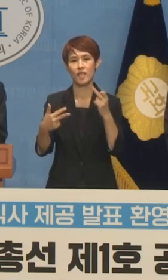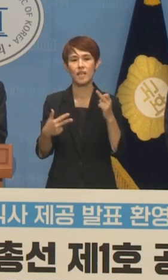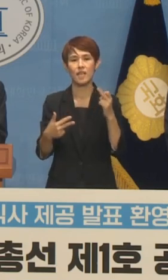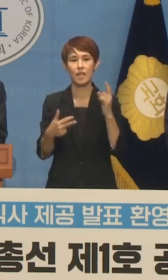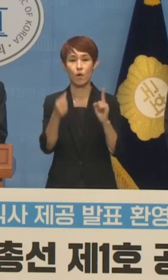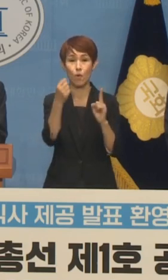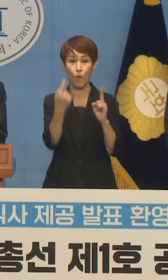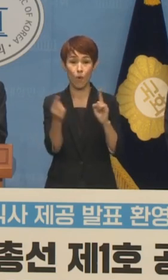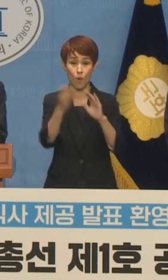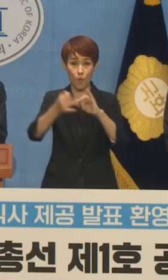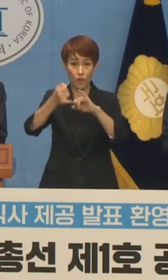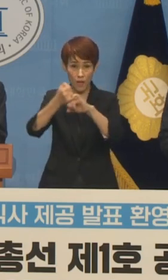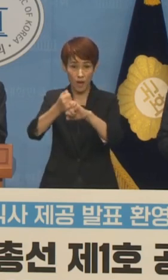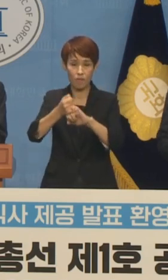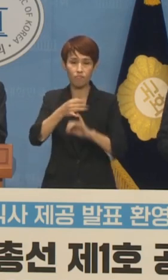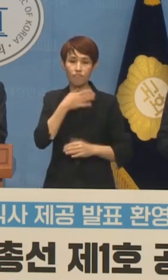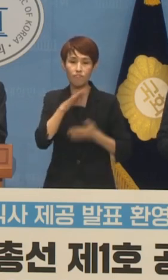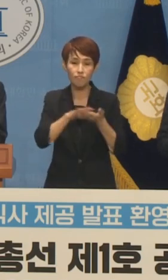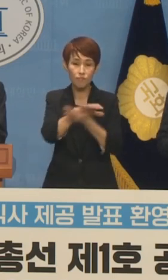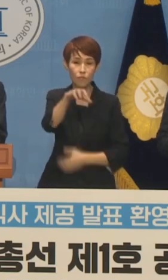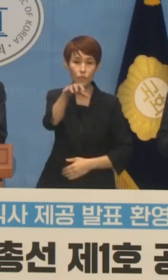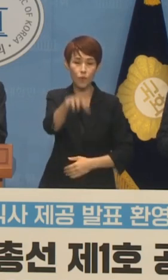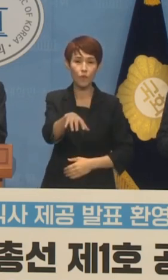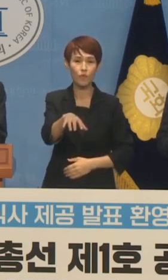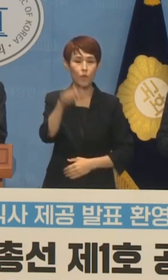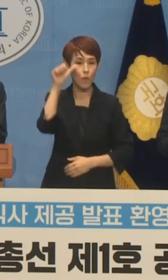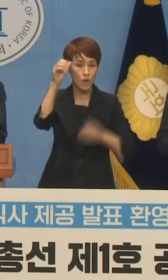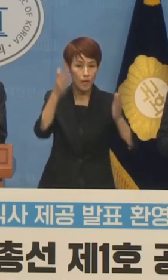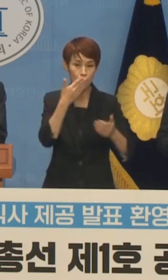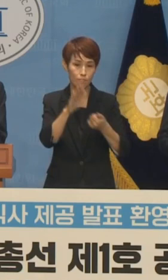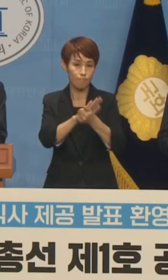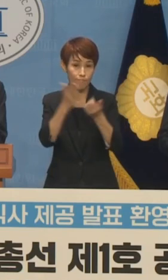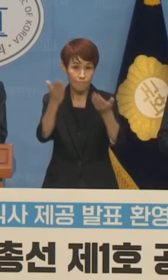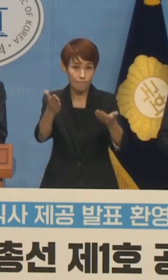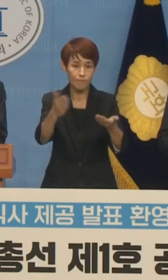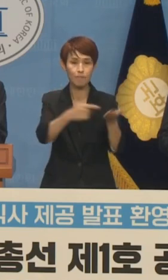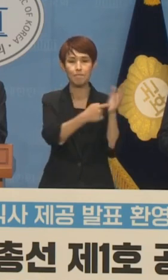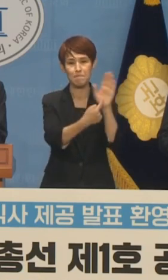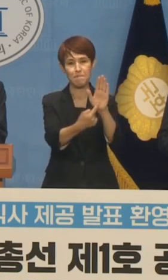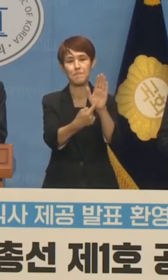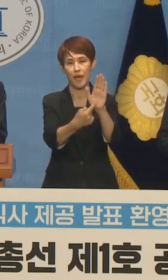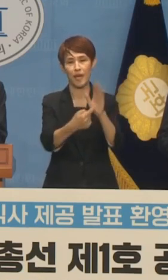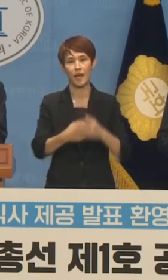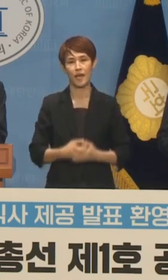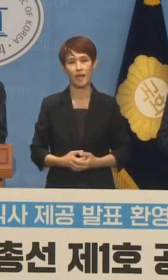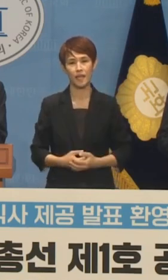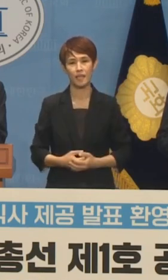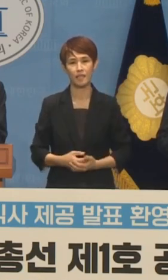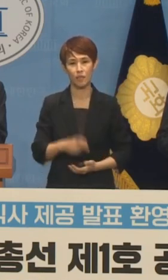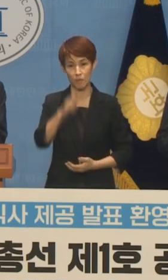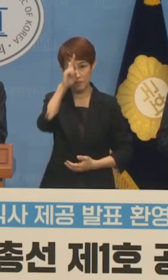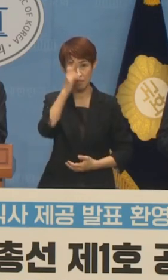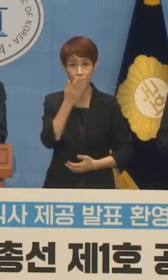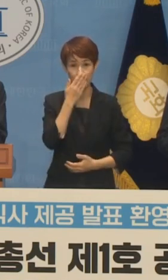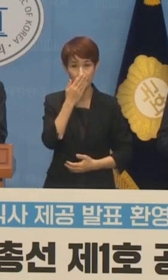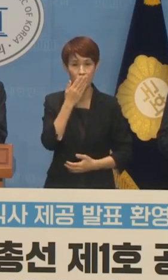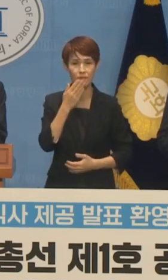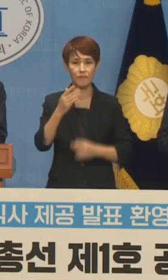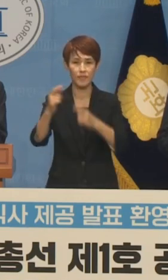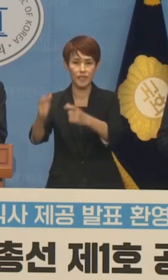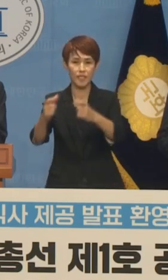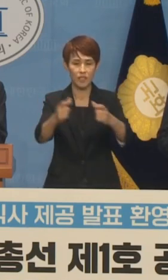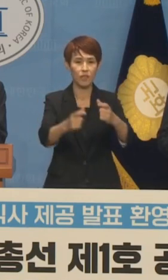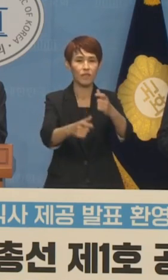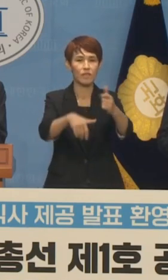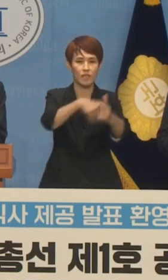공약으로 경로당 주 5일 점심 밥상을 발표한 바 있습니다. 경로당 점심 식사의 경우 지자체의